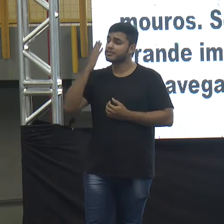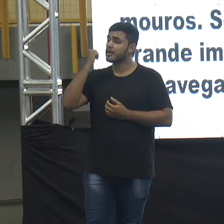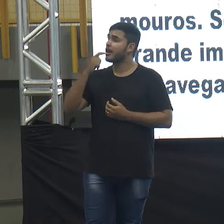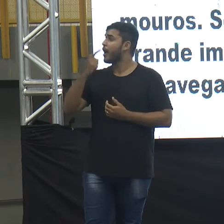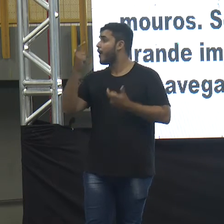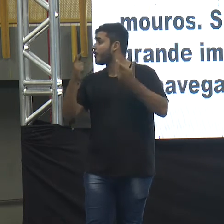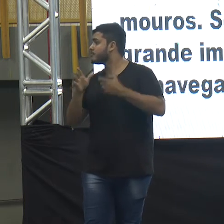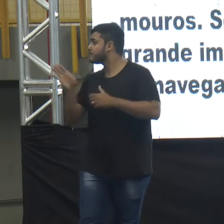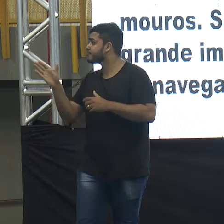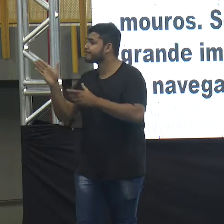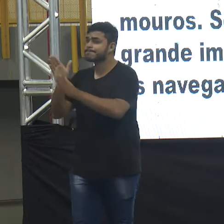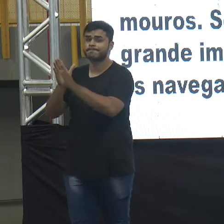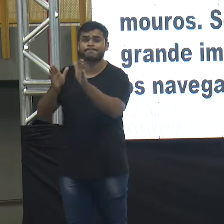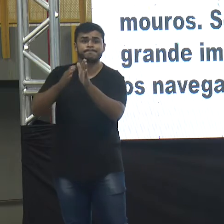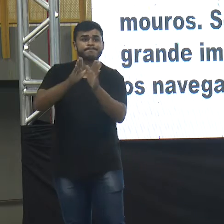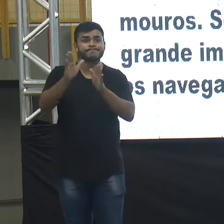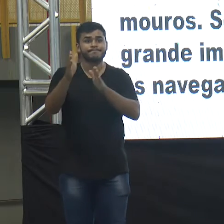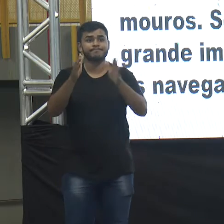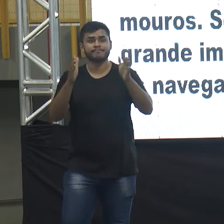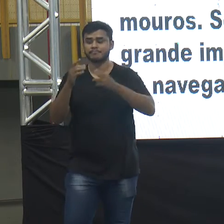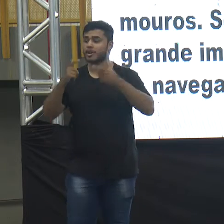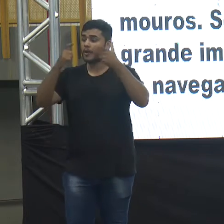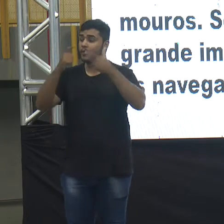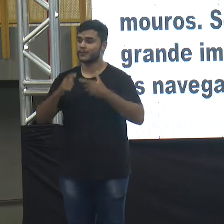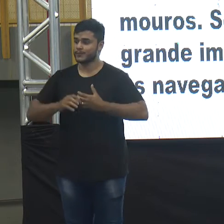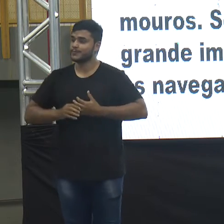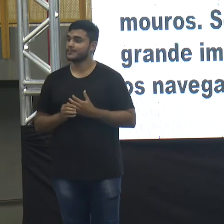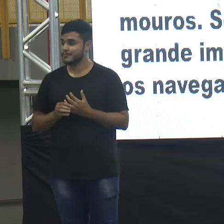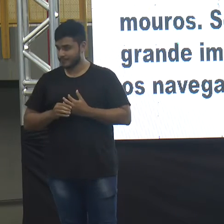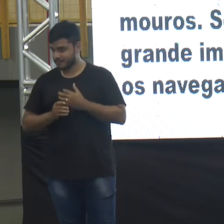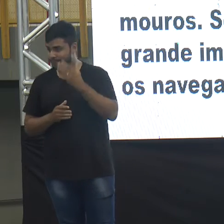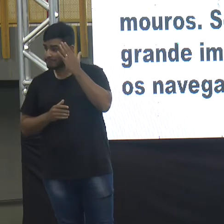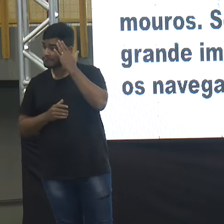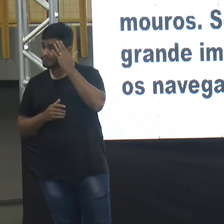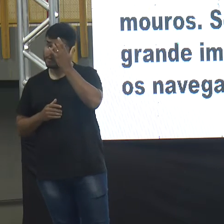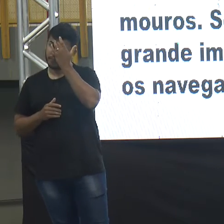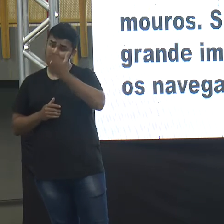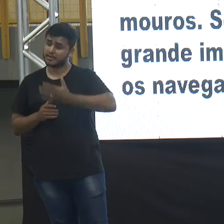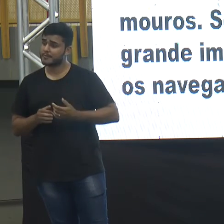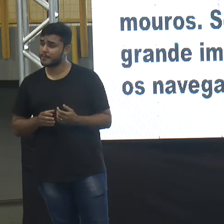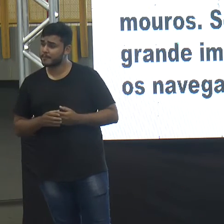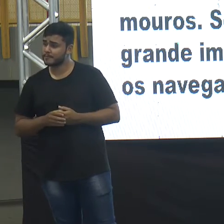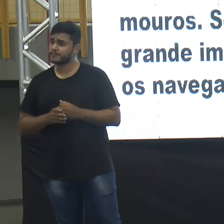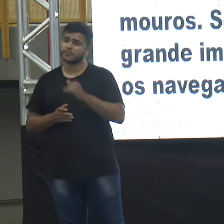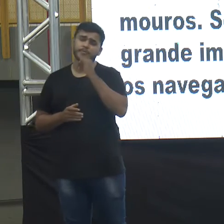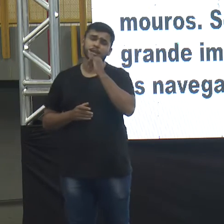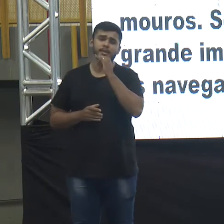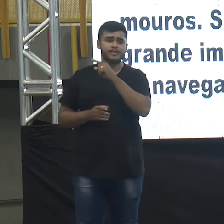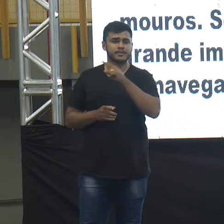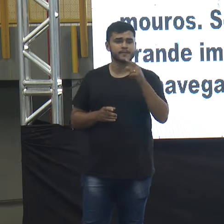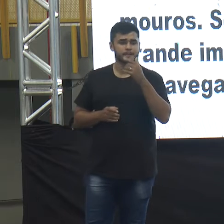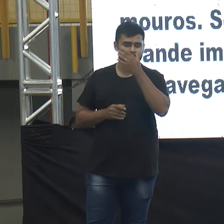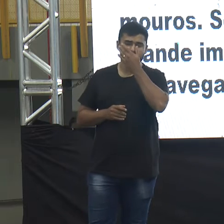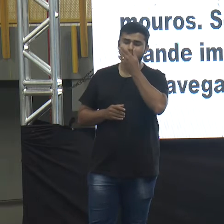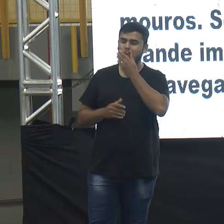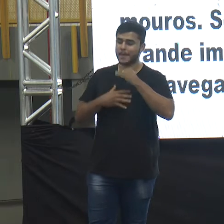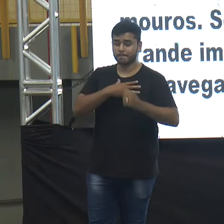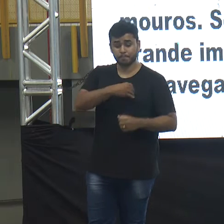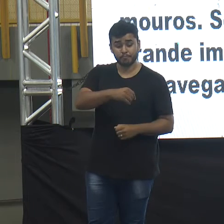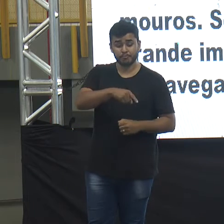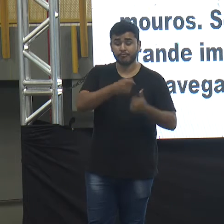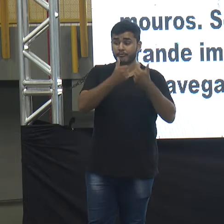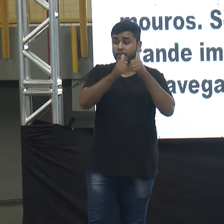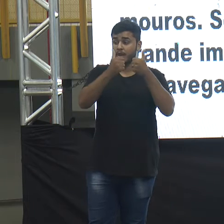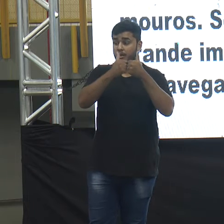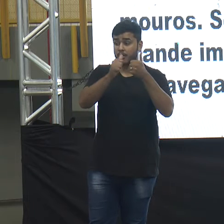o percurso, é fácil definir a localização. Tipo, meu filho pega o ônibus lá para a Federal. Onde é a